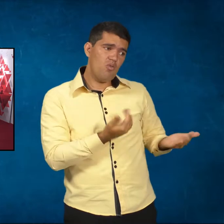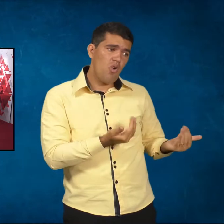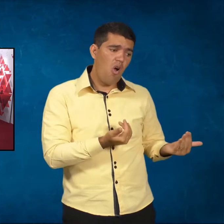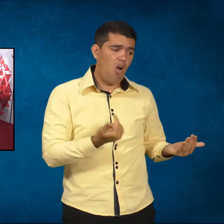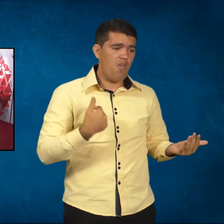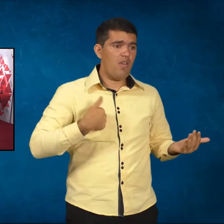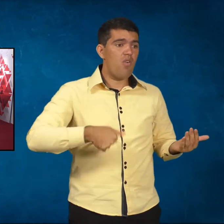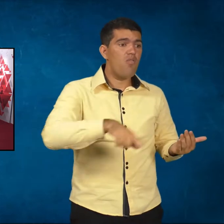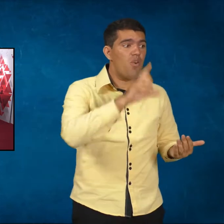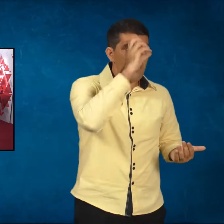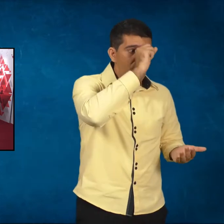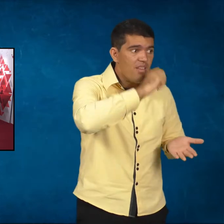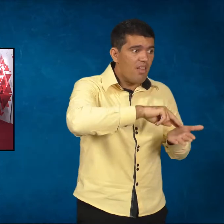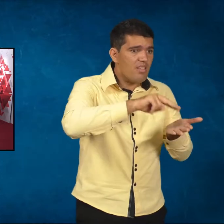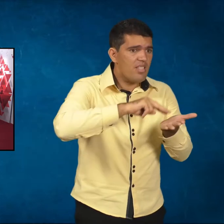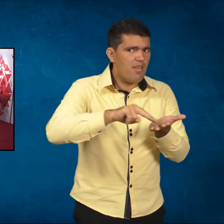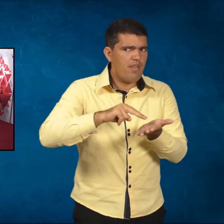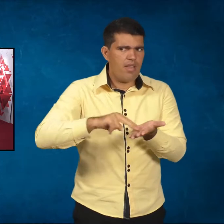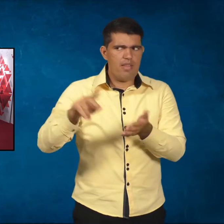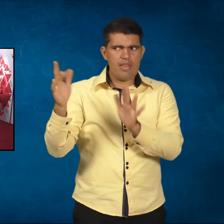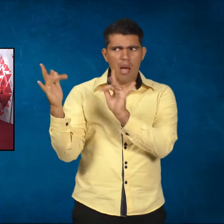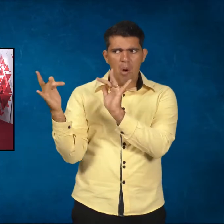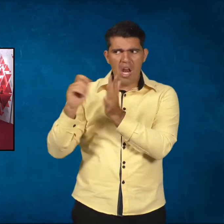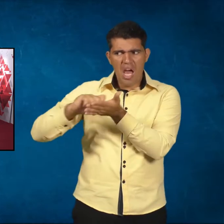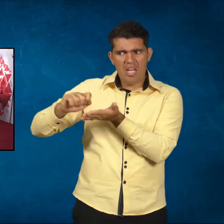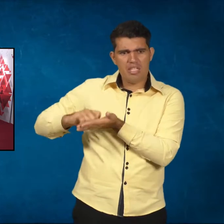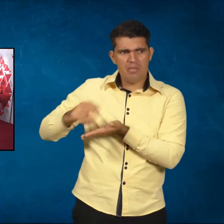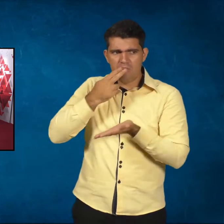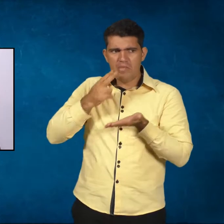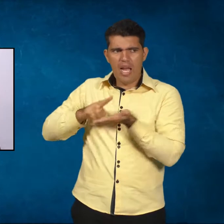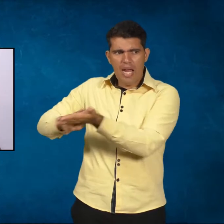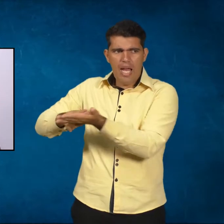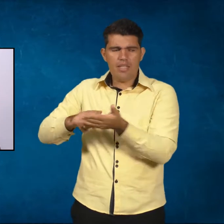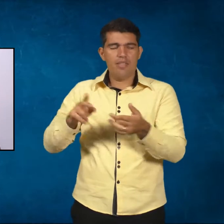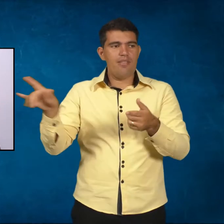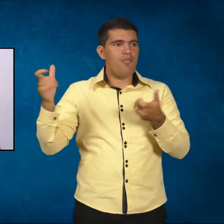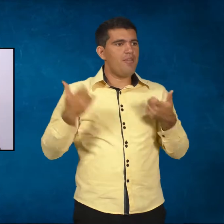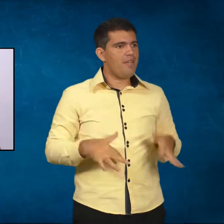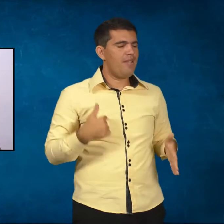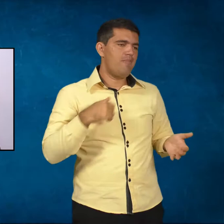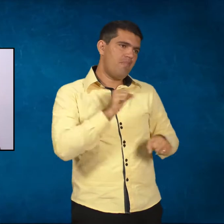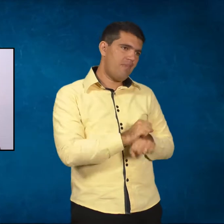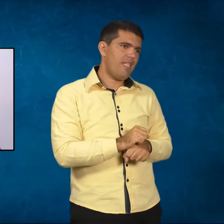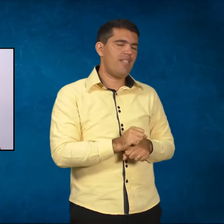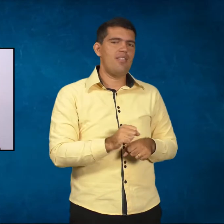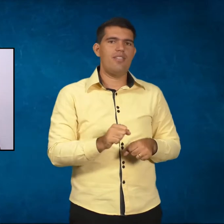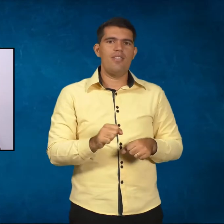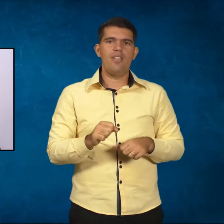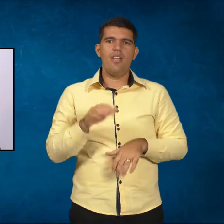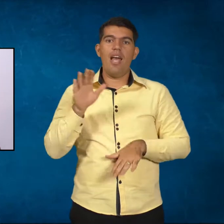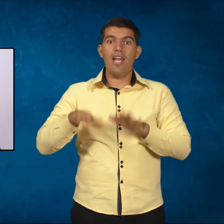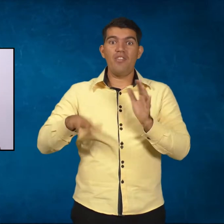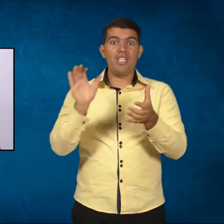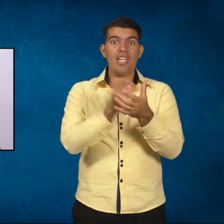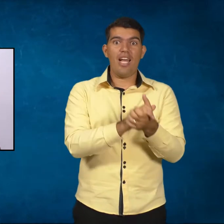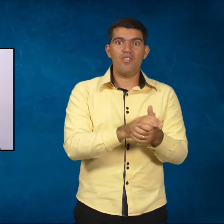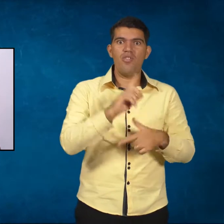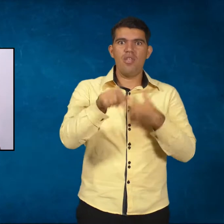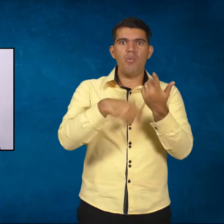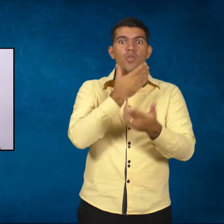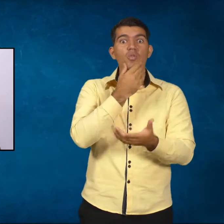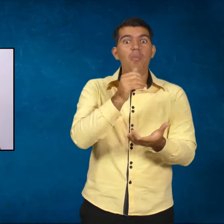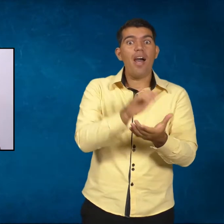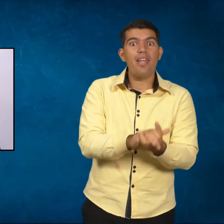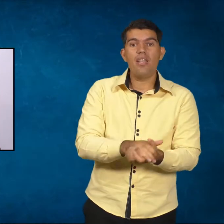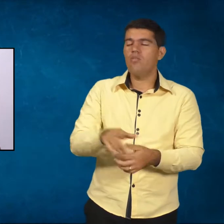me pediu porque falava eu vou lá aprender escrever carta isso ainda é atual quando se casa às vezes pensando que se livrou às vezes tem um marido